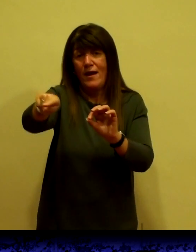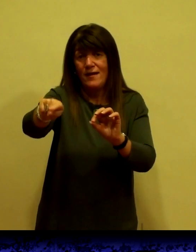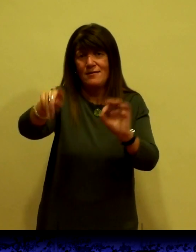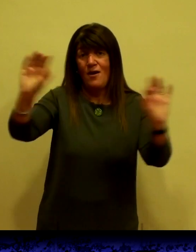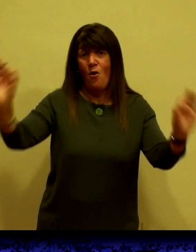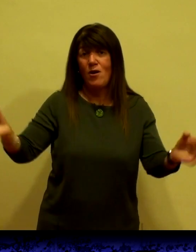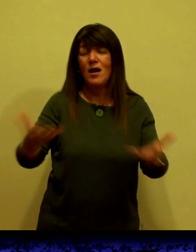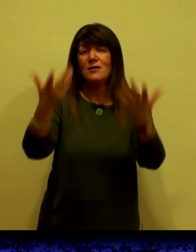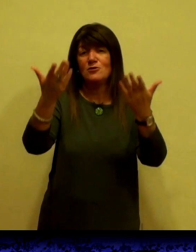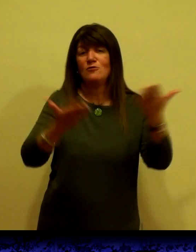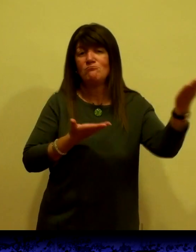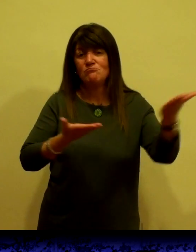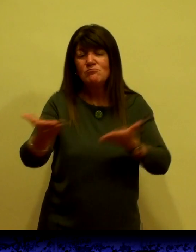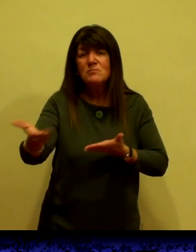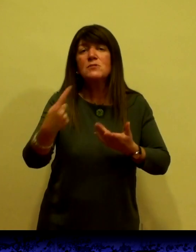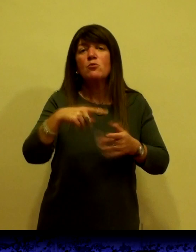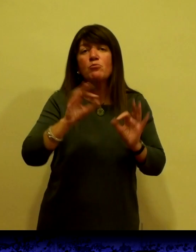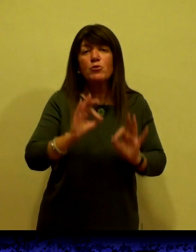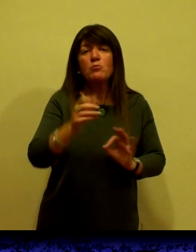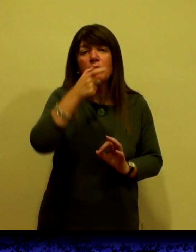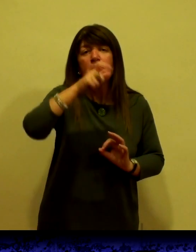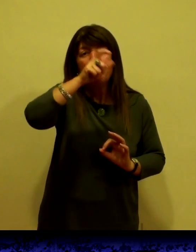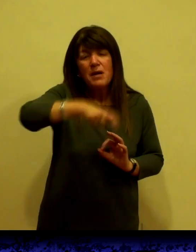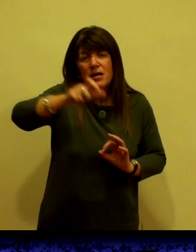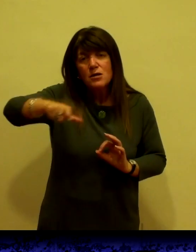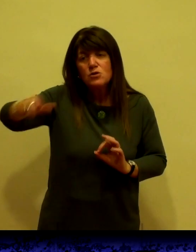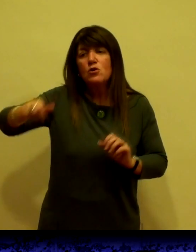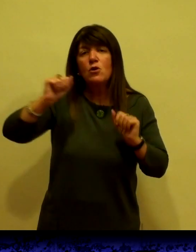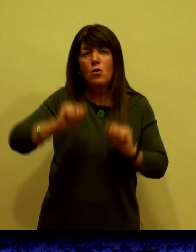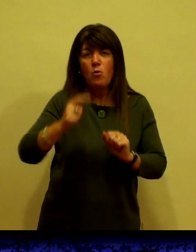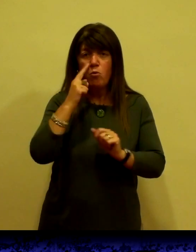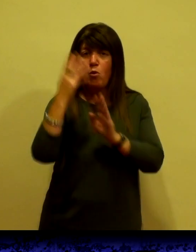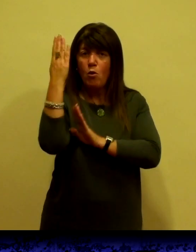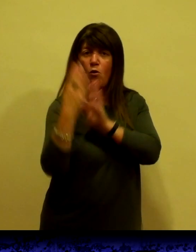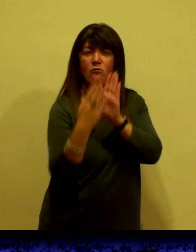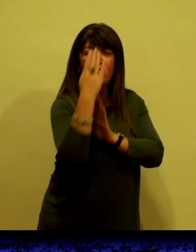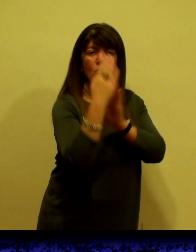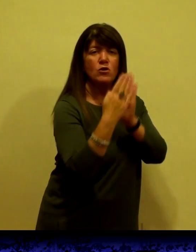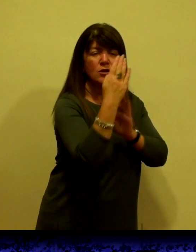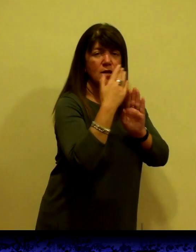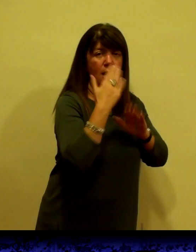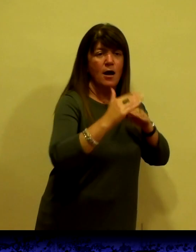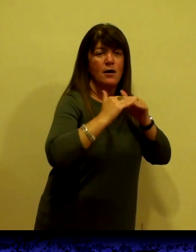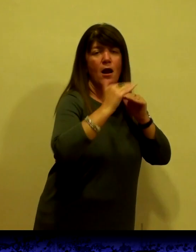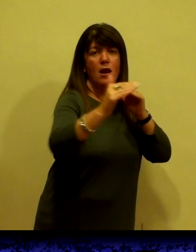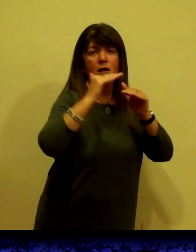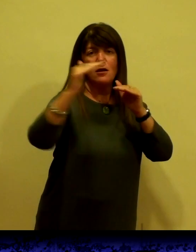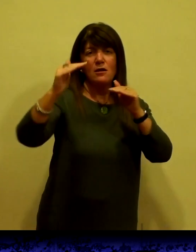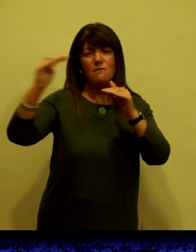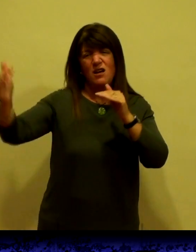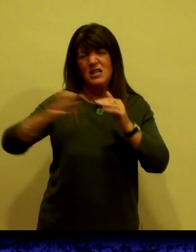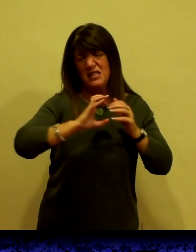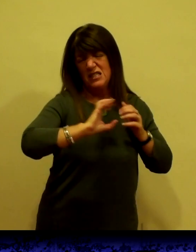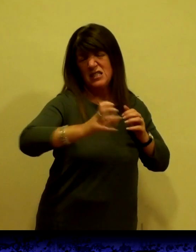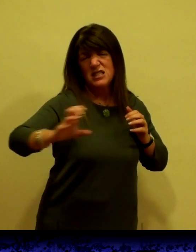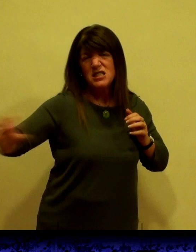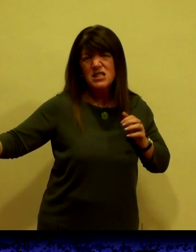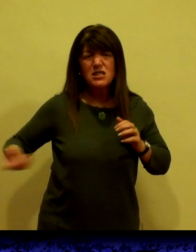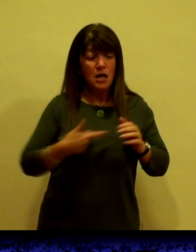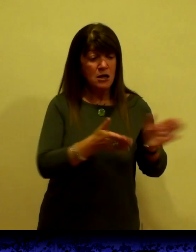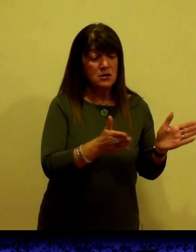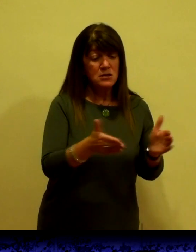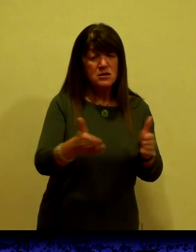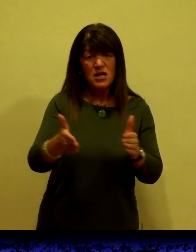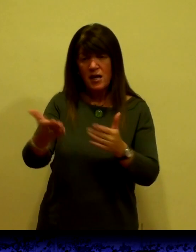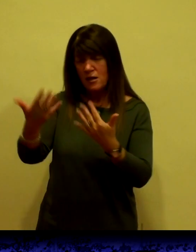quindi ospitare persone che comunque possano confrontarsi anche su più piani e anche su un livello di intersettorialità in qualche